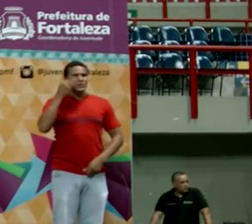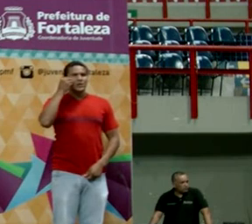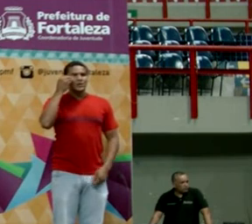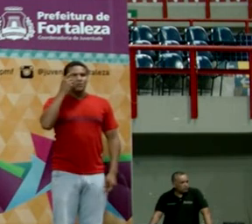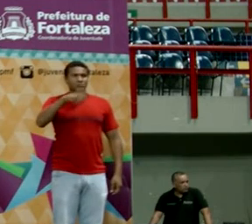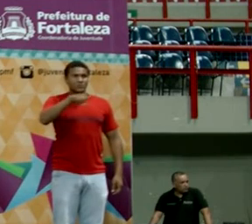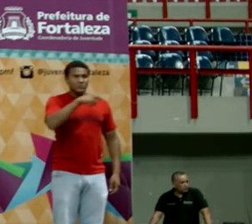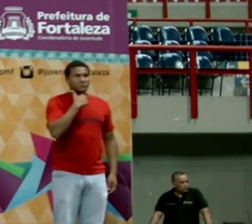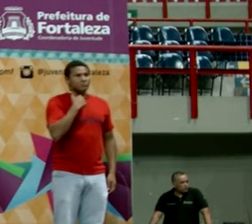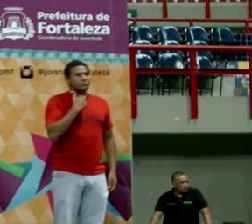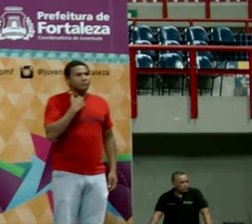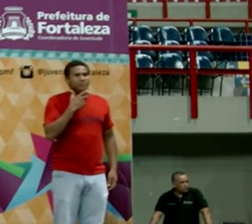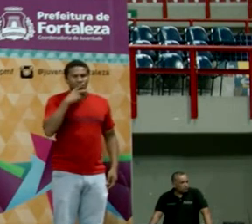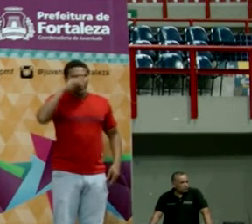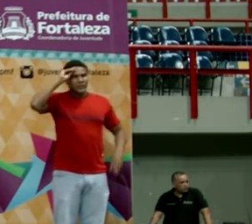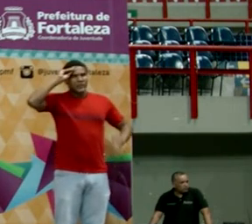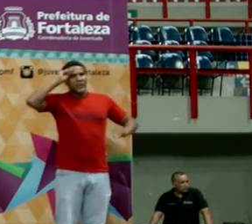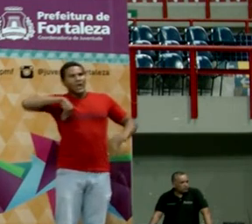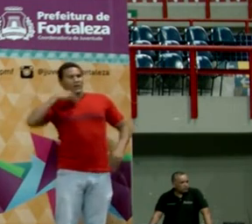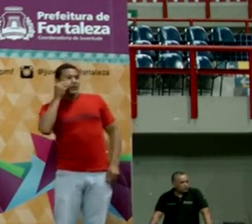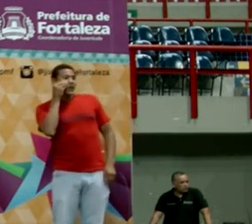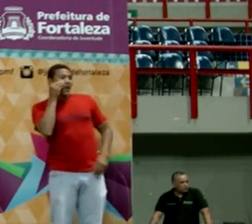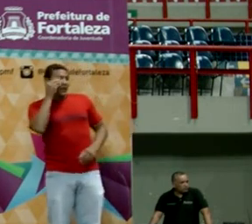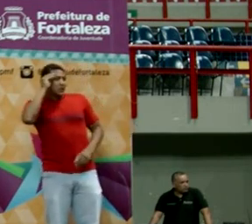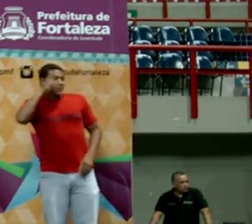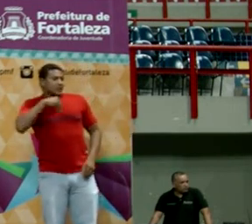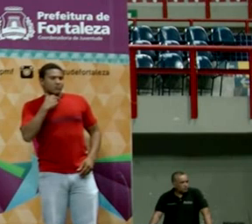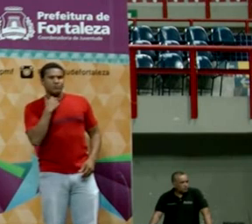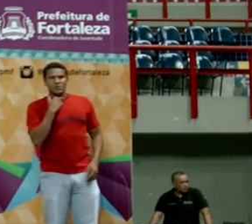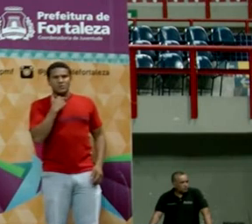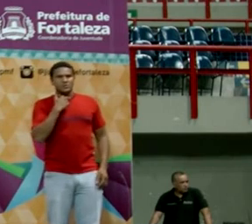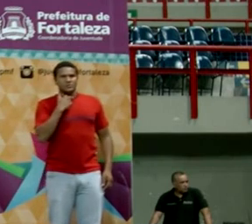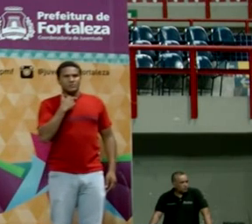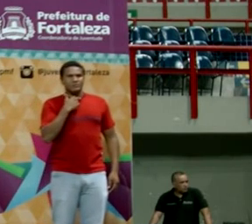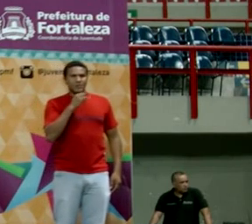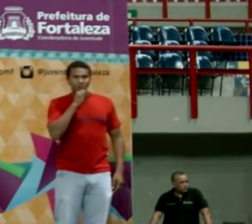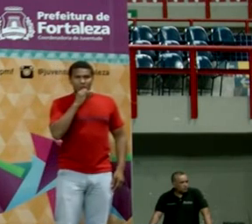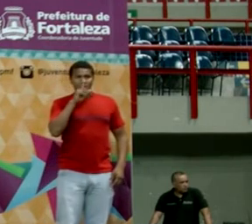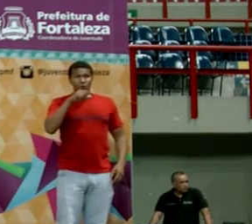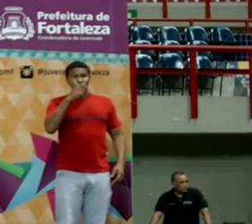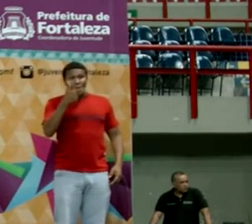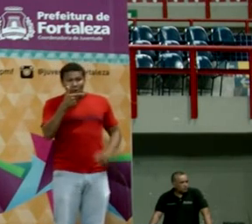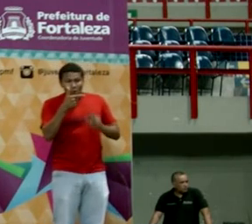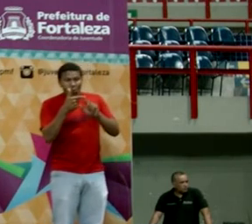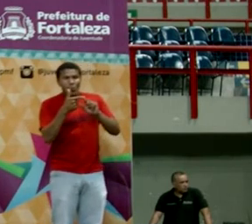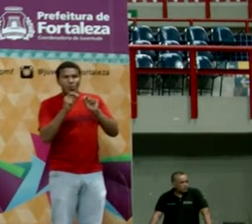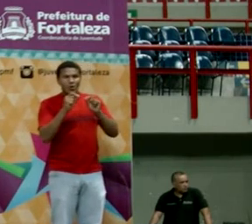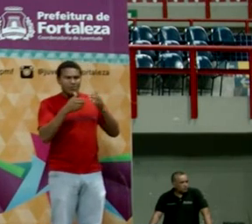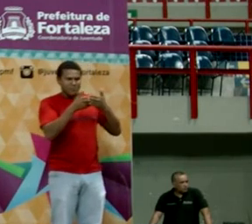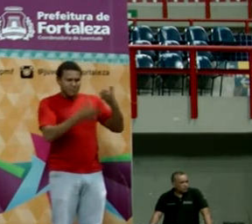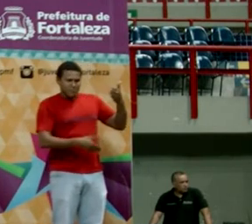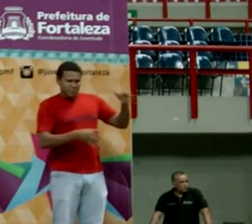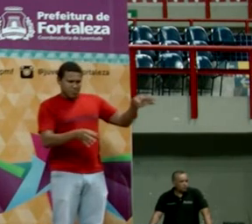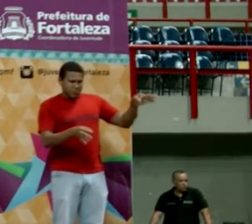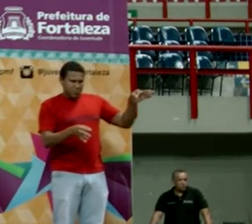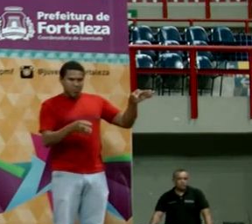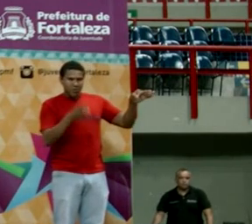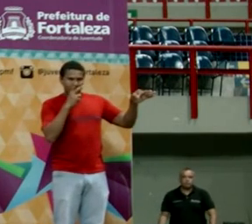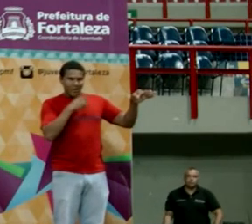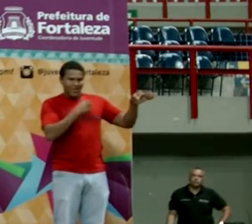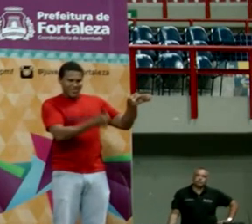Isso você não pode desistir de tentar. E dois, nenhuma prova nunca vai ser maior do que